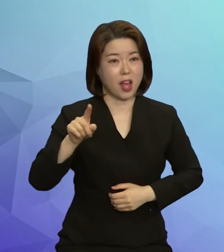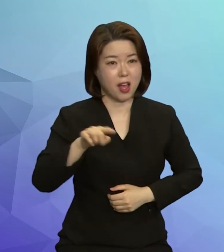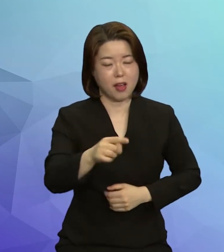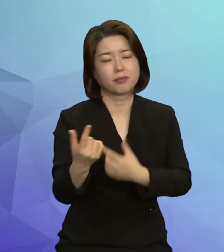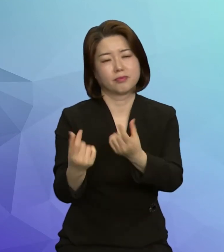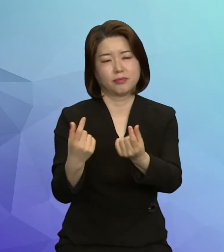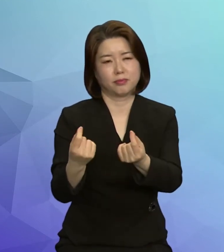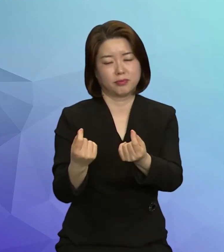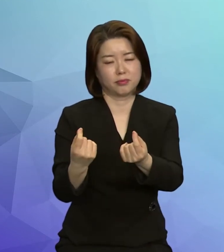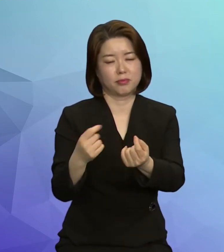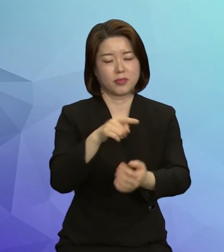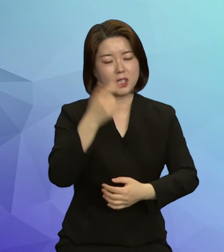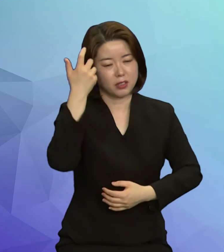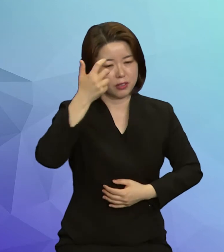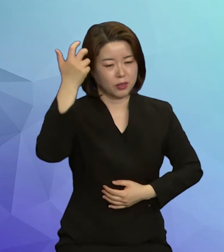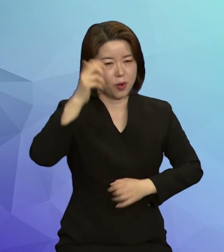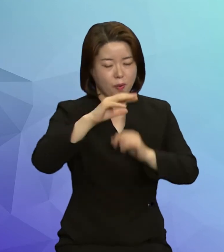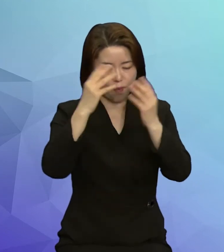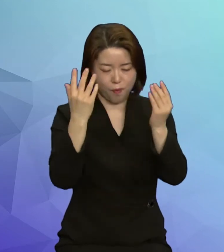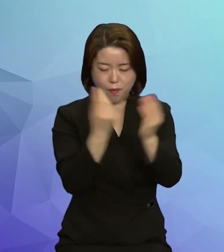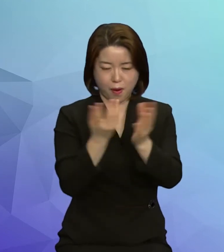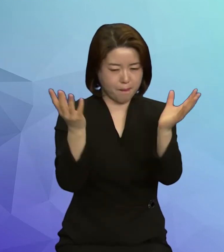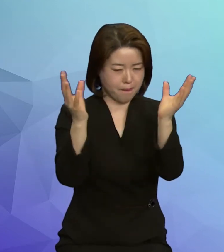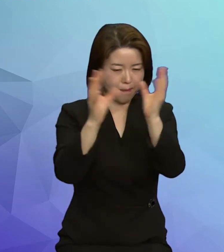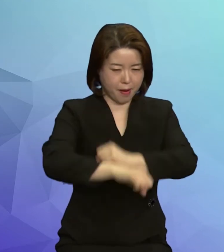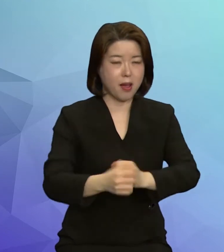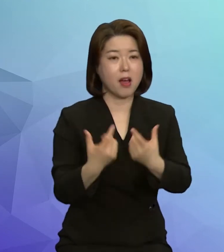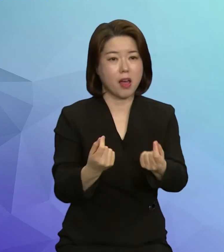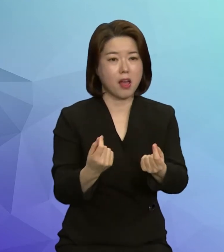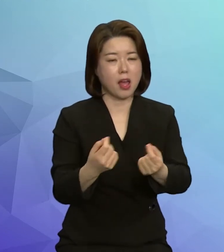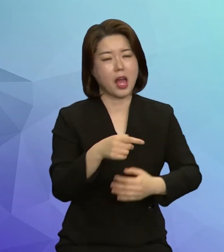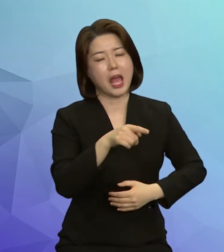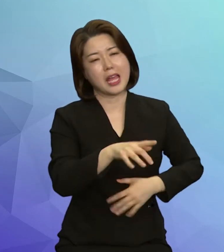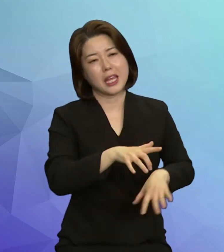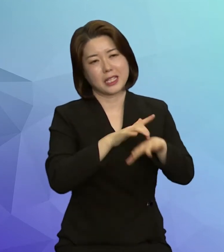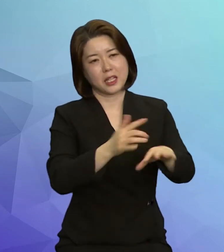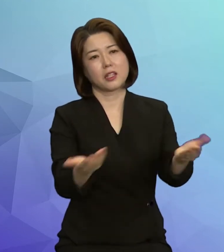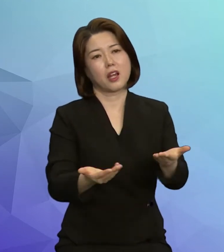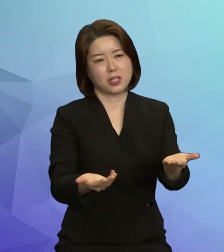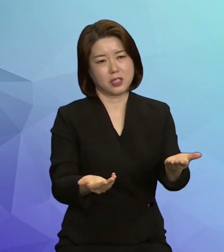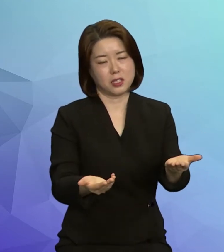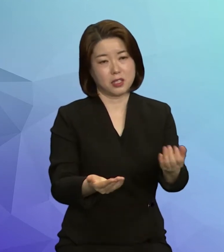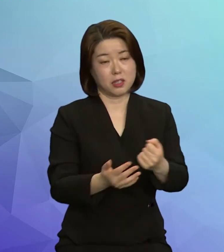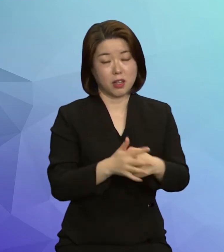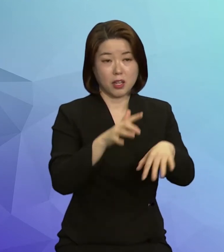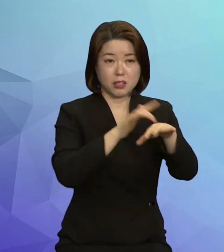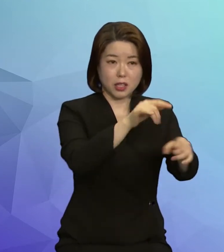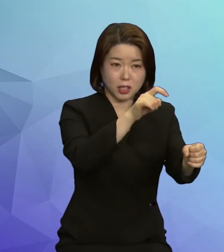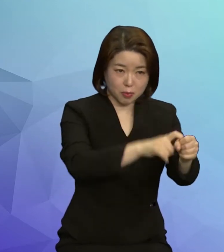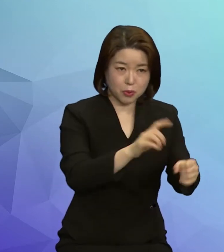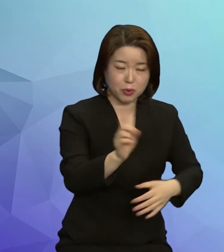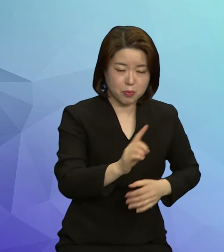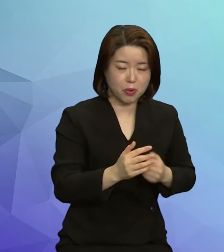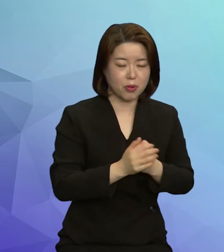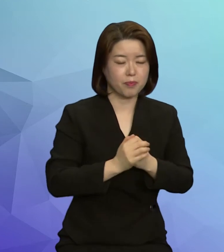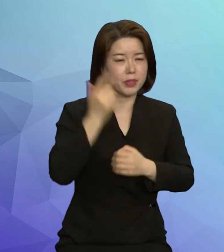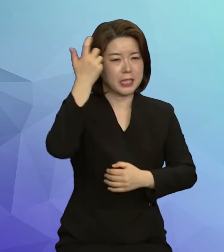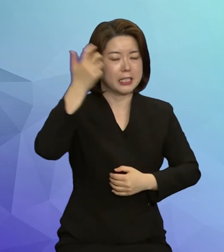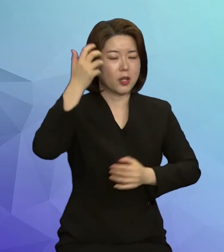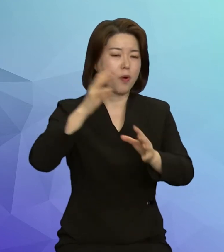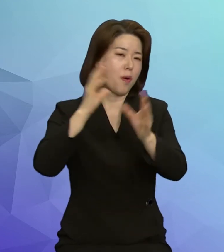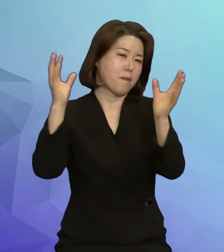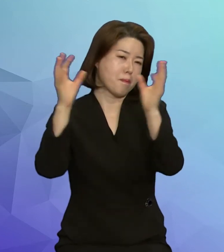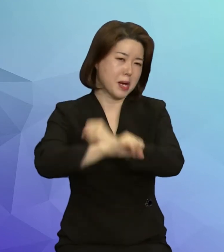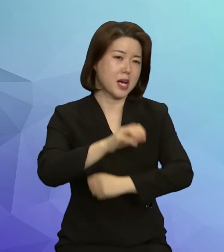그랬죠. 그리고 영혼을 완전히 파멸시키는, 이게 사탄이 하는 일이에요. 사탄의 목적은 영혼의